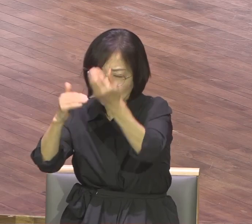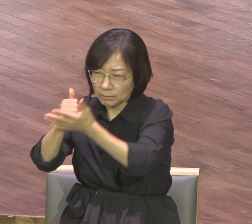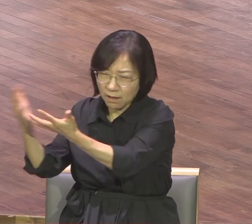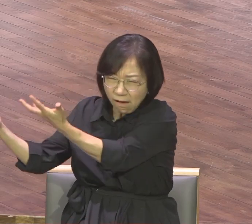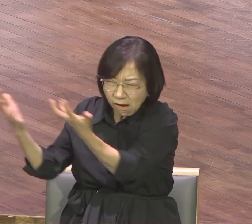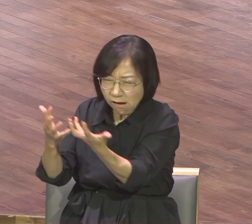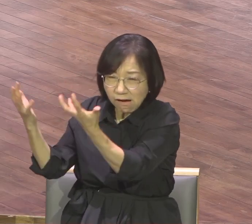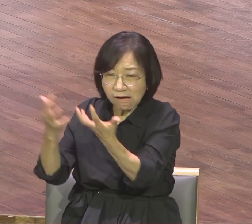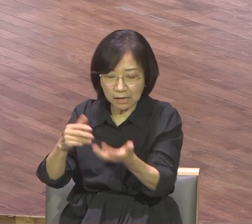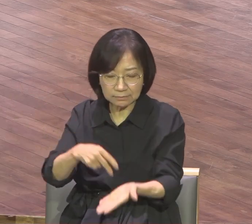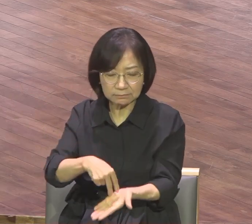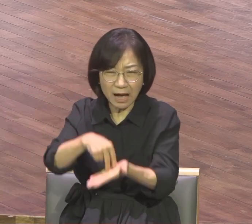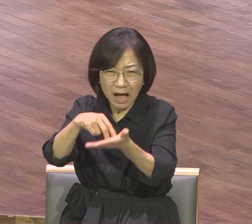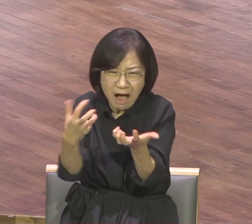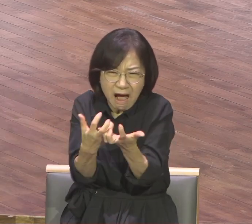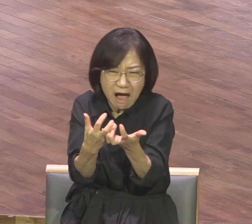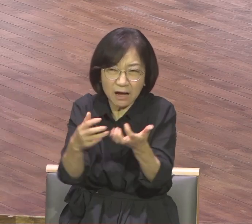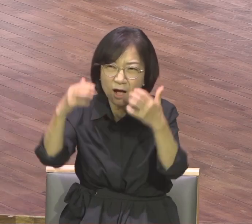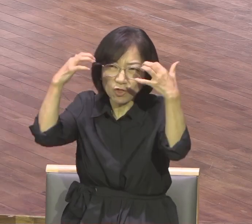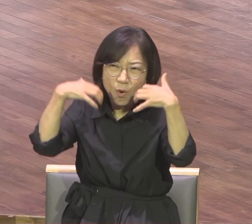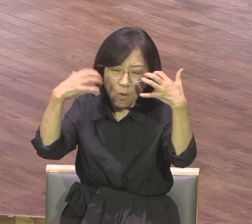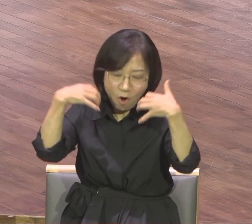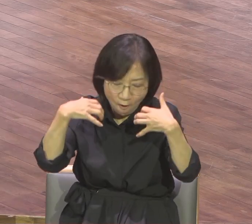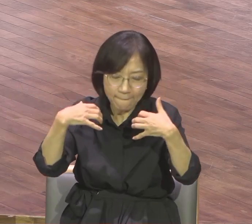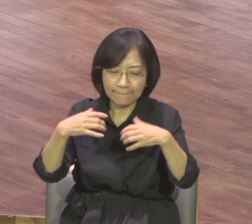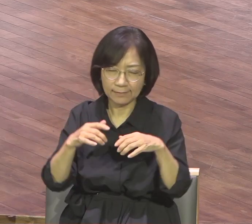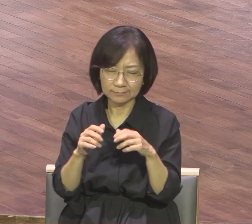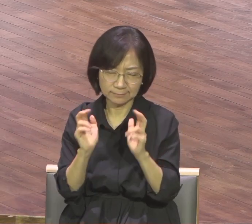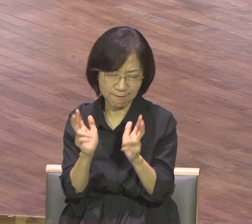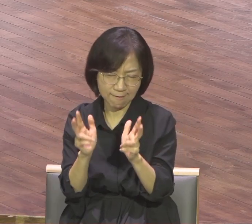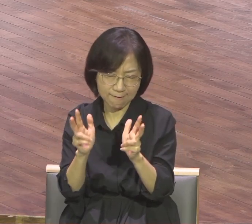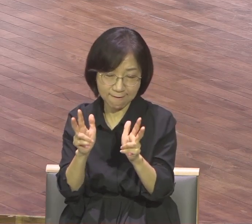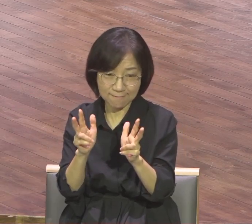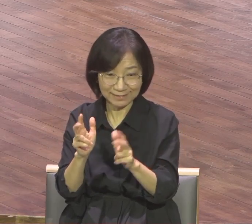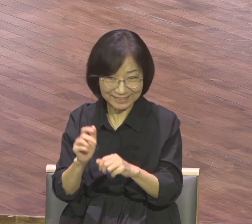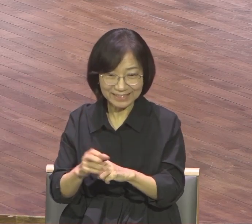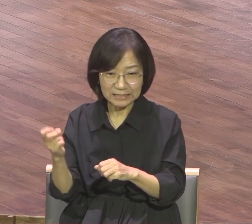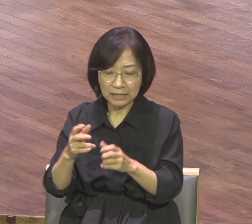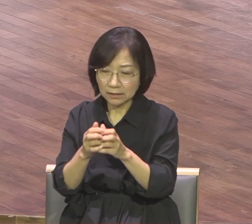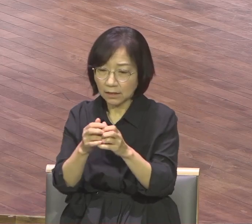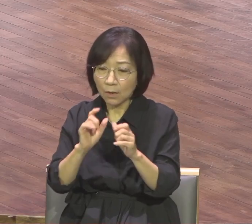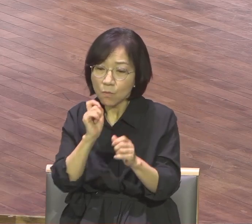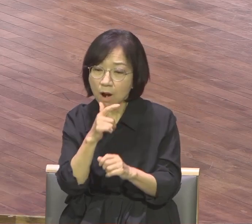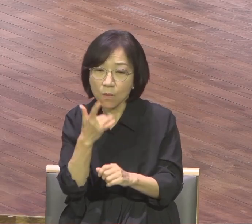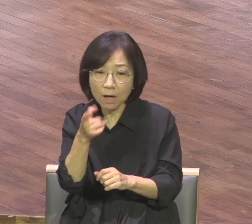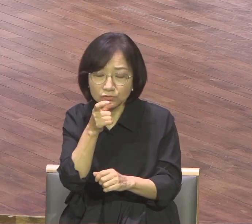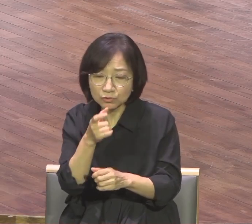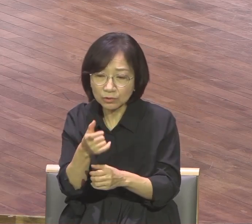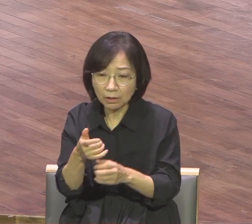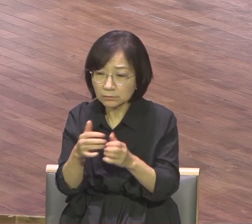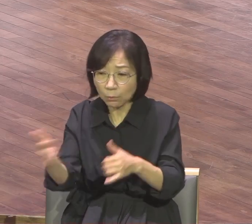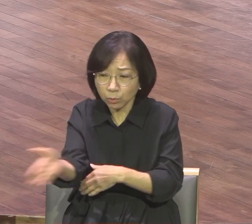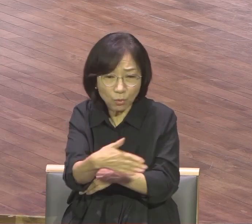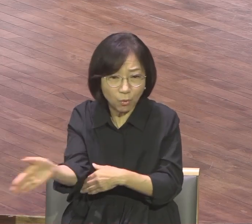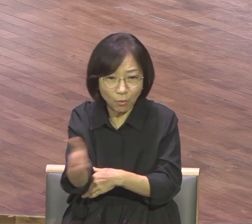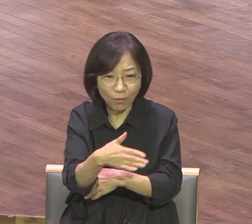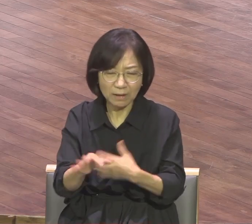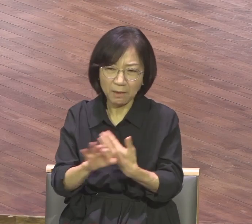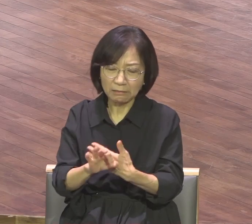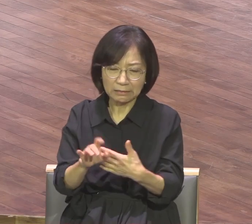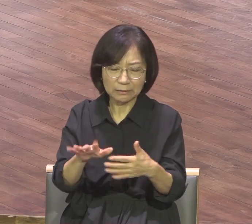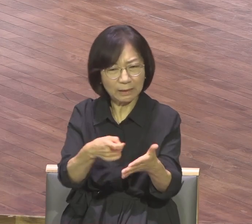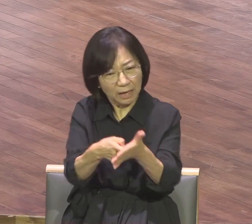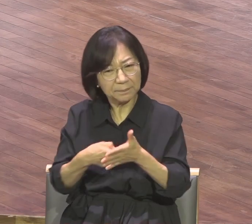전기 하나도 스위치도 착 씻어줘야지 그 전류가 덜 나가잖아요. 한 달에 전기세만 4천만 나가는데 그렇게